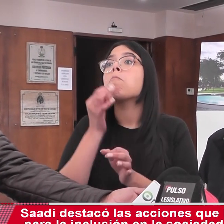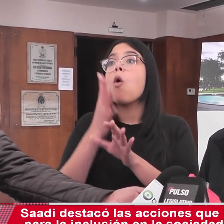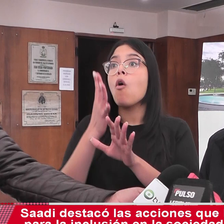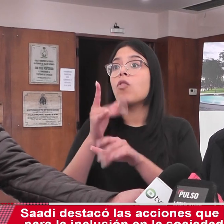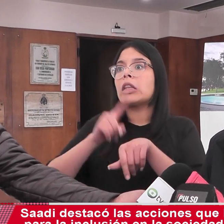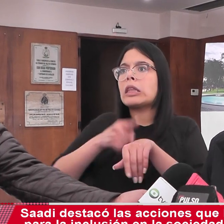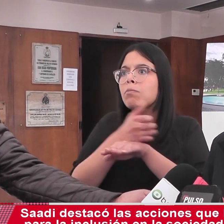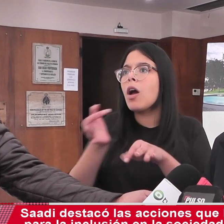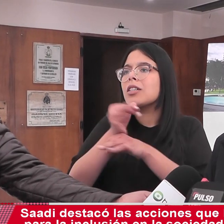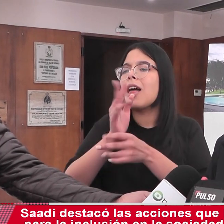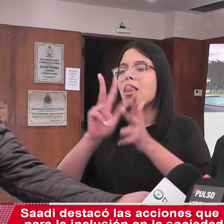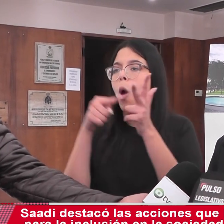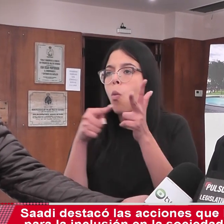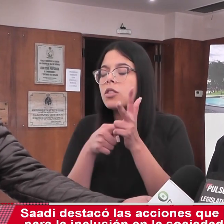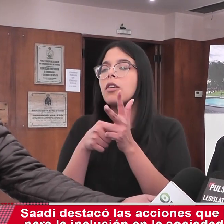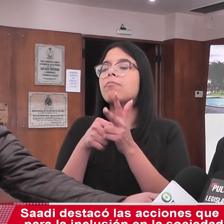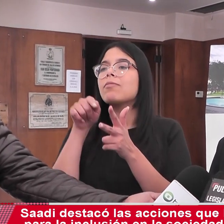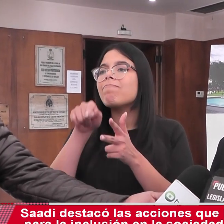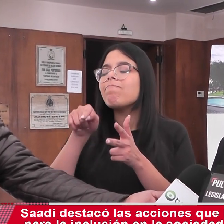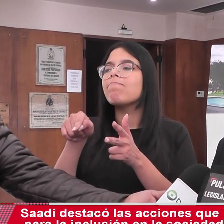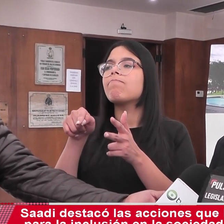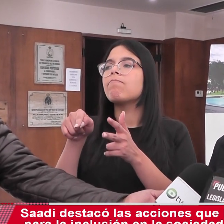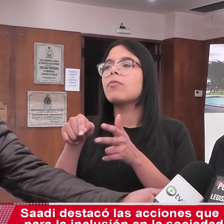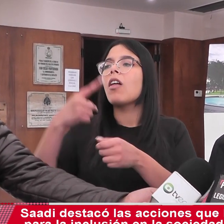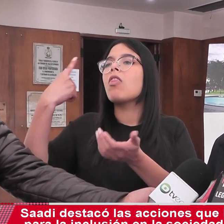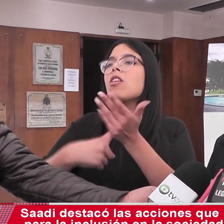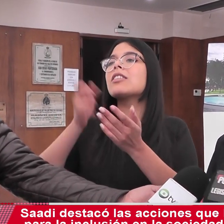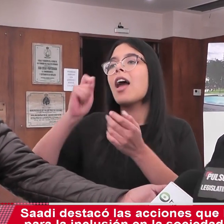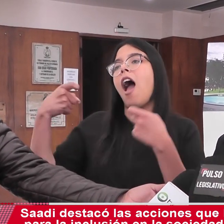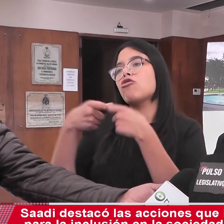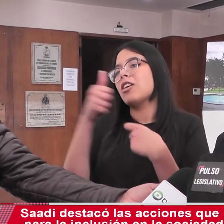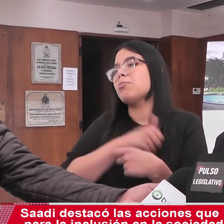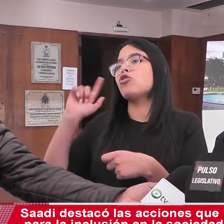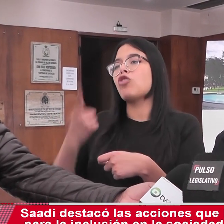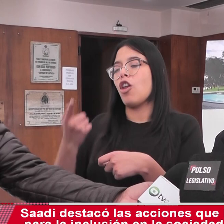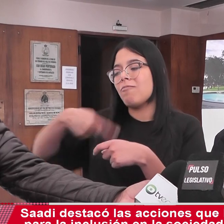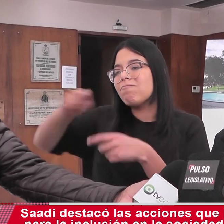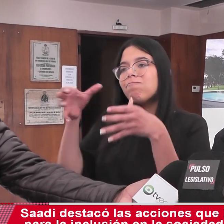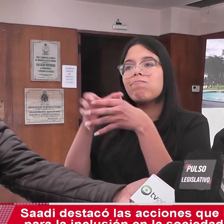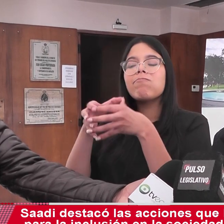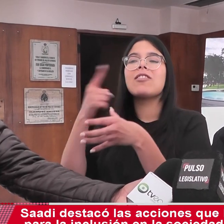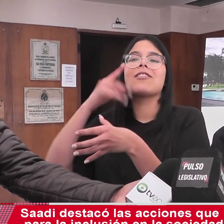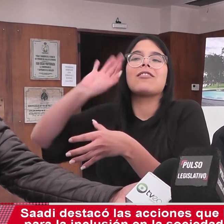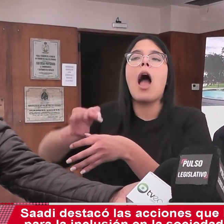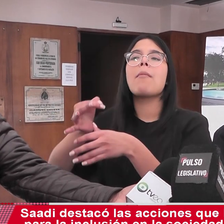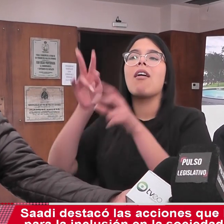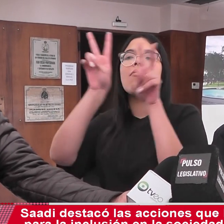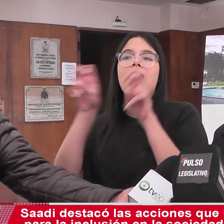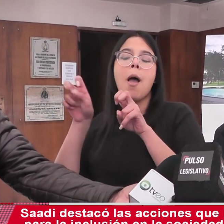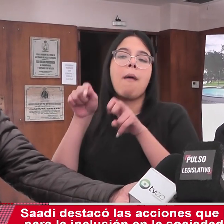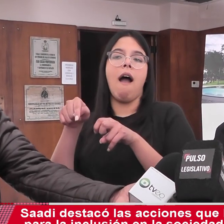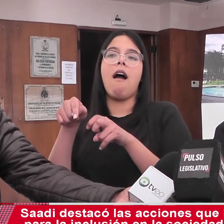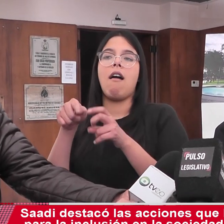enseñar esta lengua de señas, y eso generalmente lo dispone ACASU, que son los que conocen sobre todo del